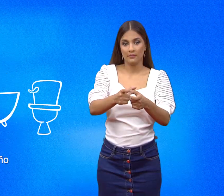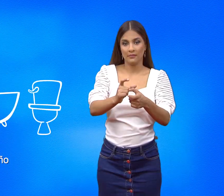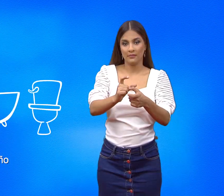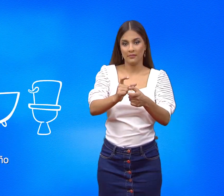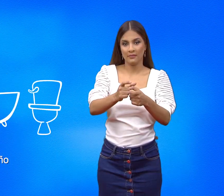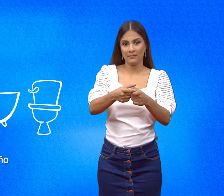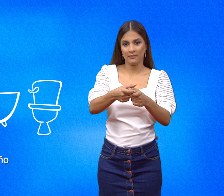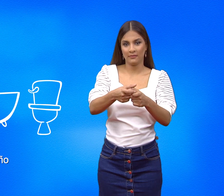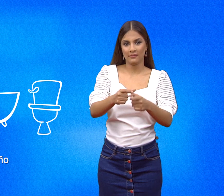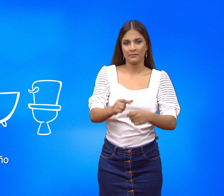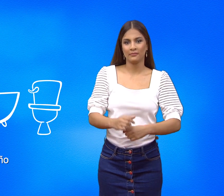baño